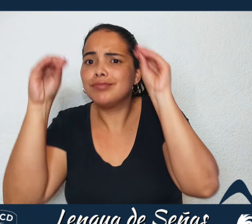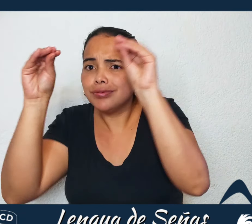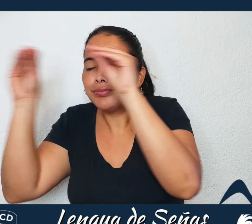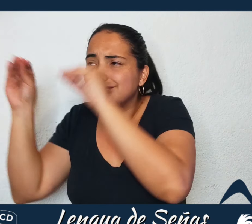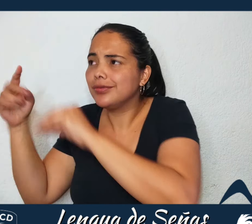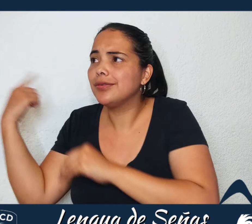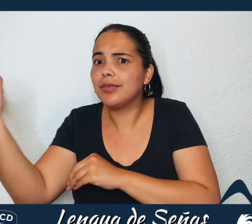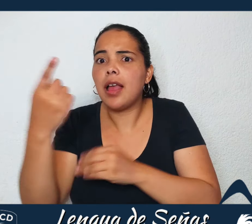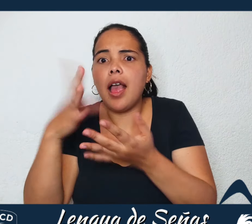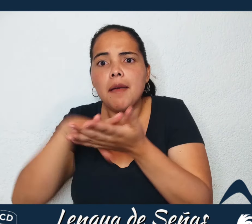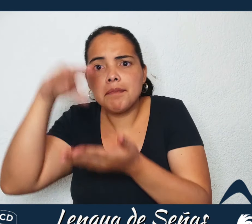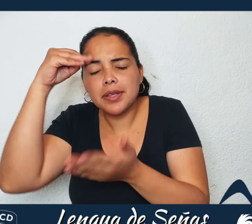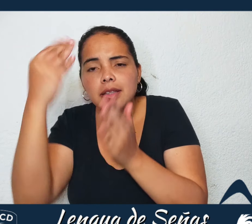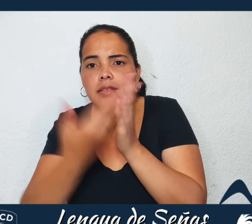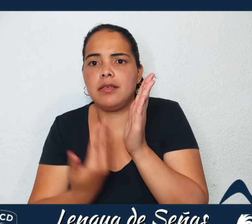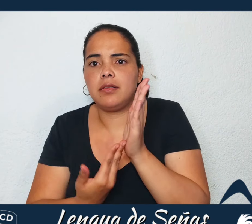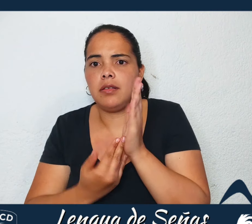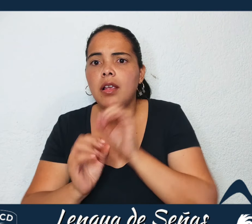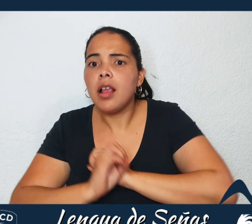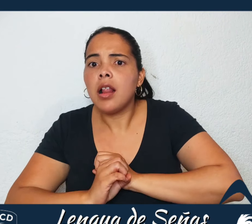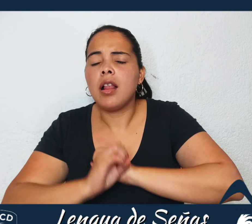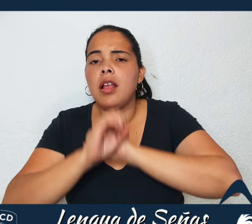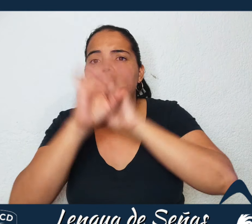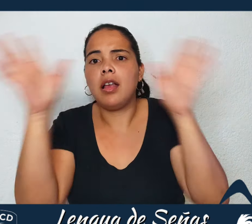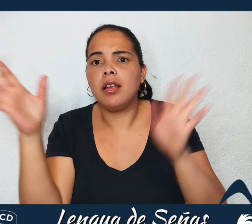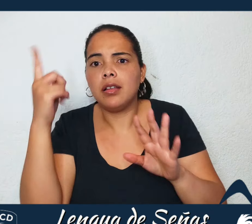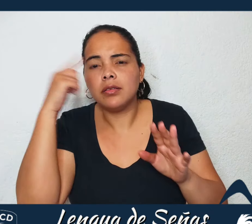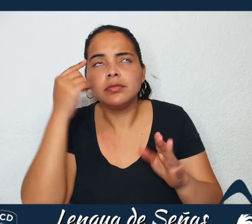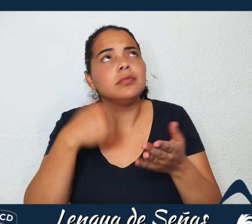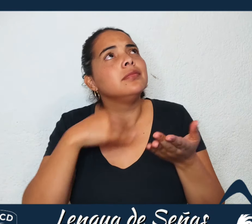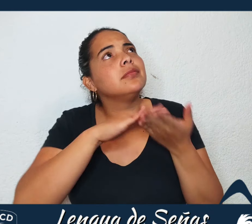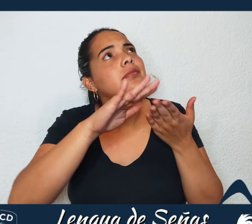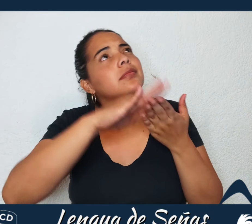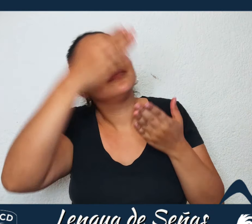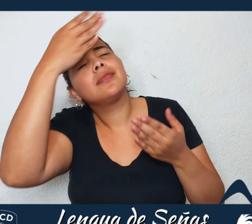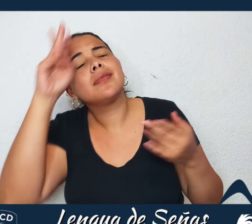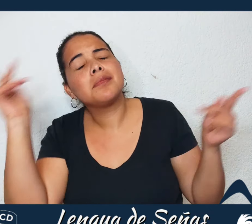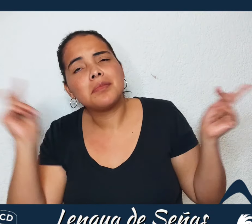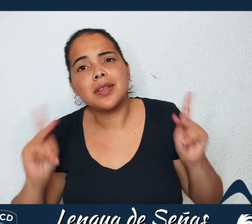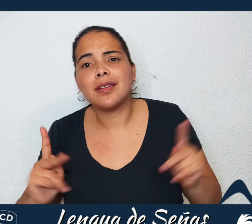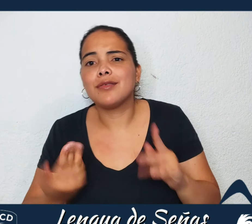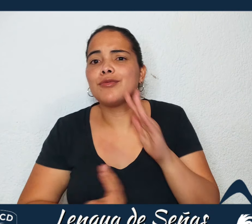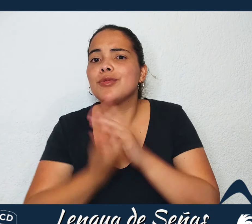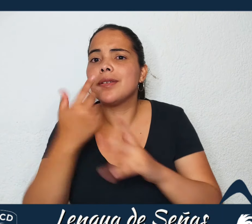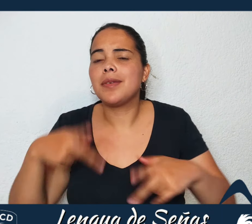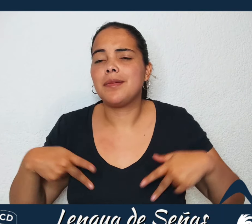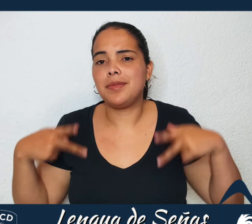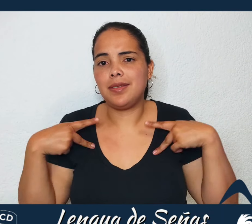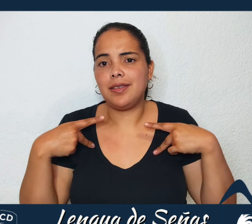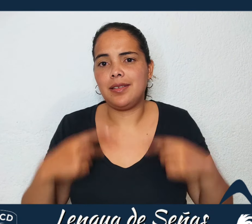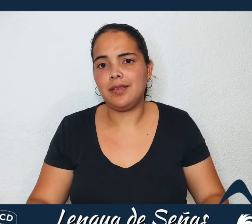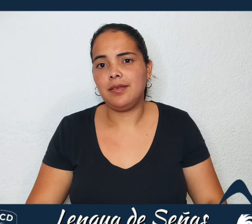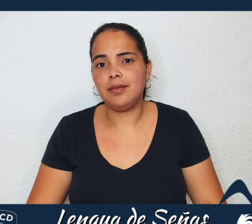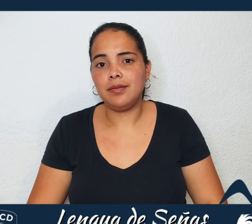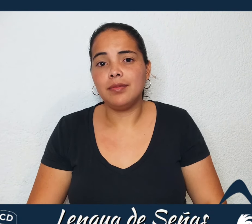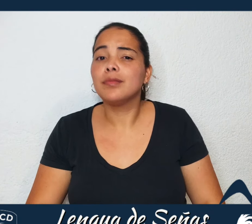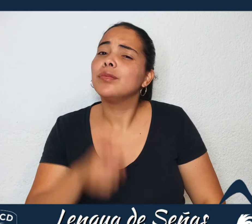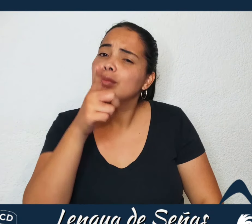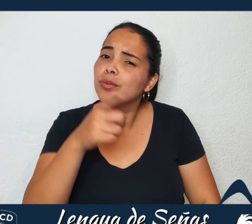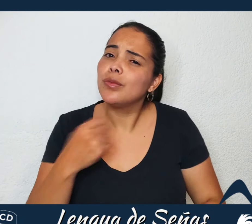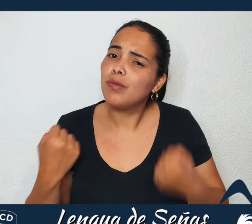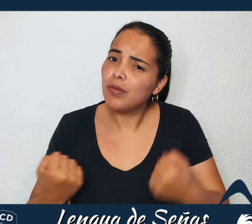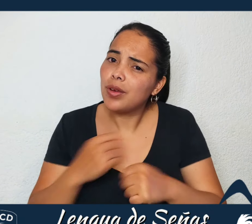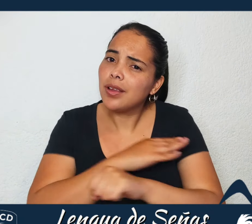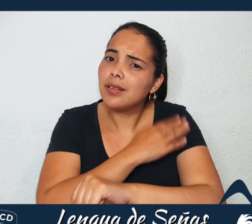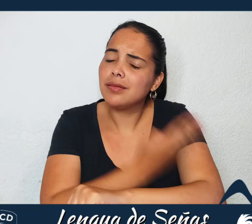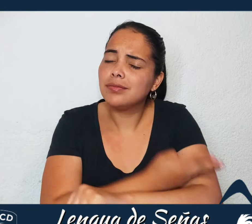su muerte, en su sepultura y en su resurrección para el perdón de pecados y la vida eterna.